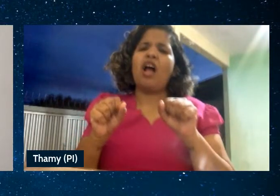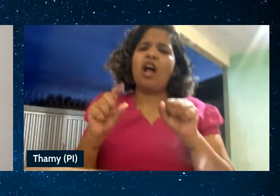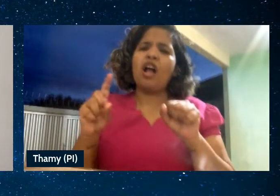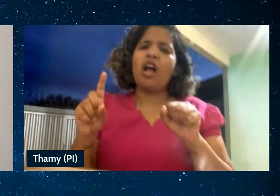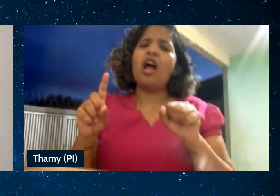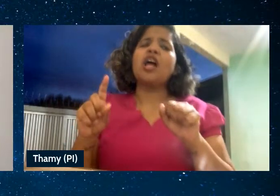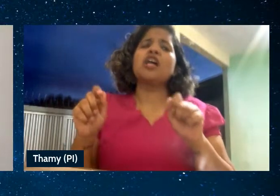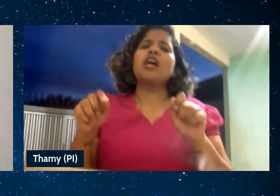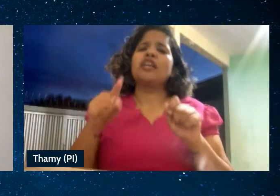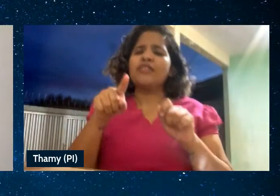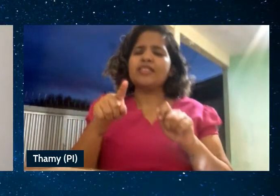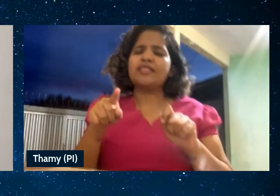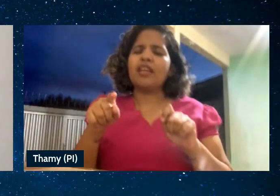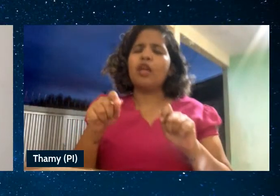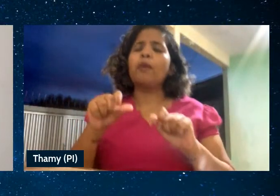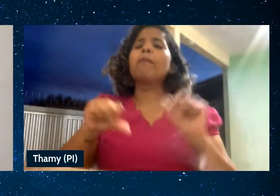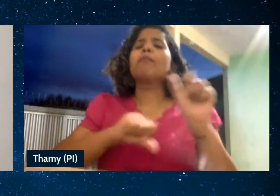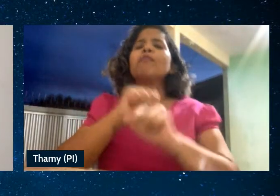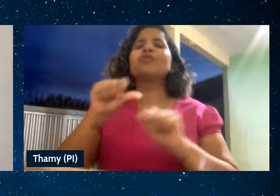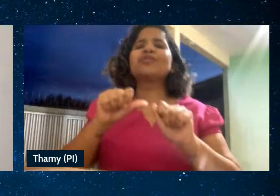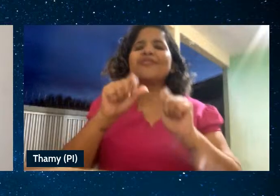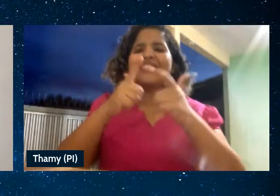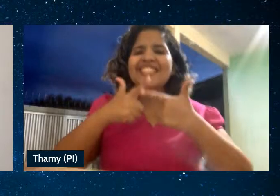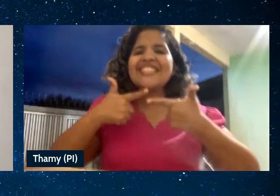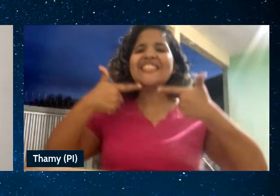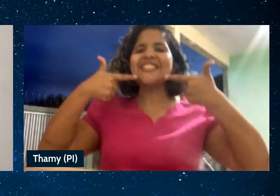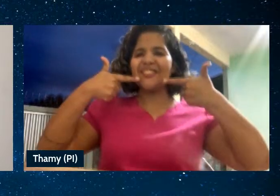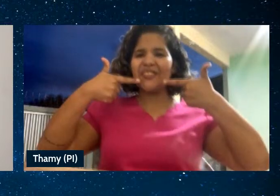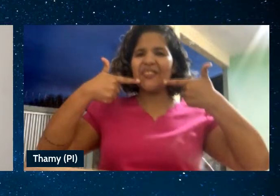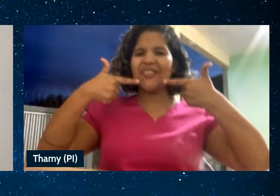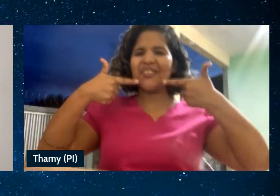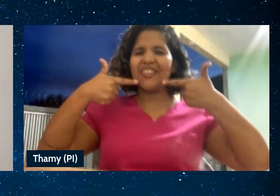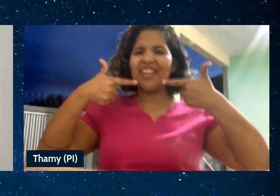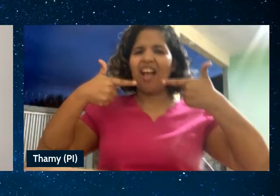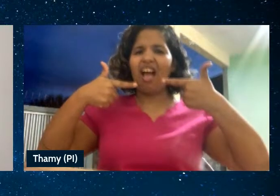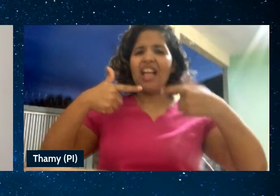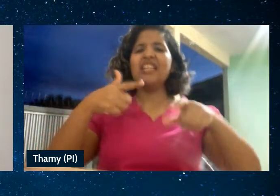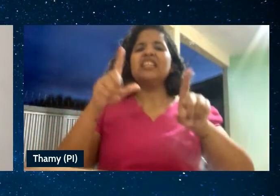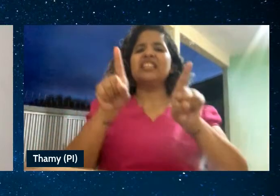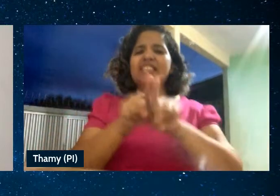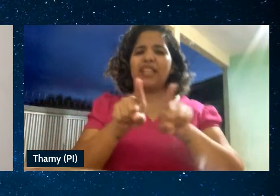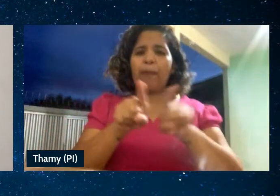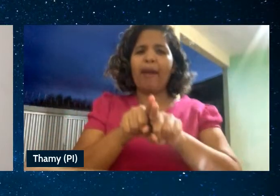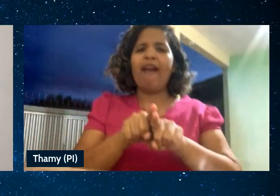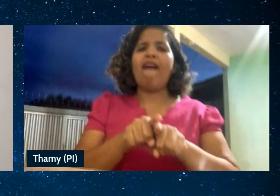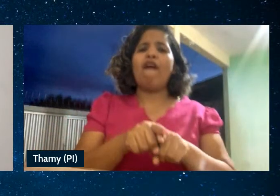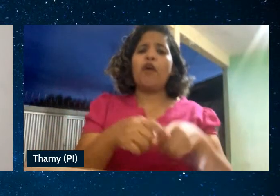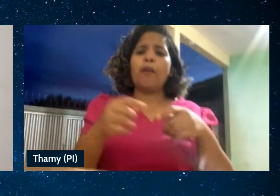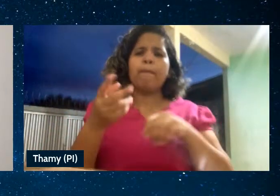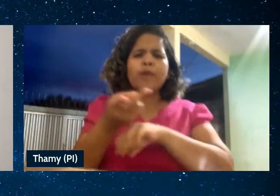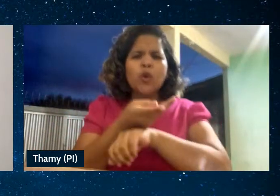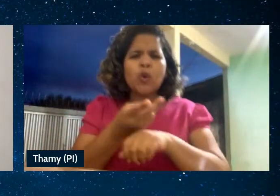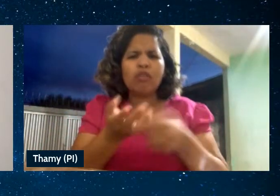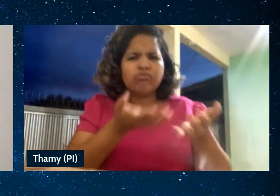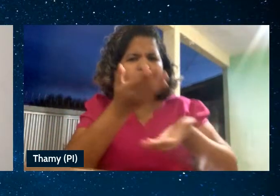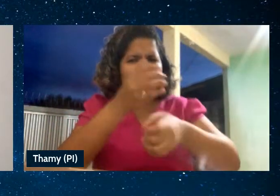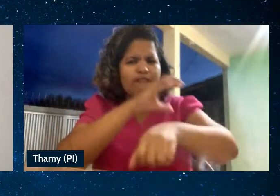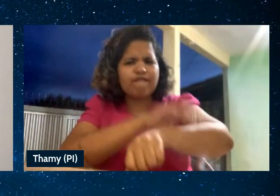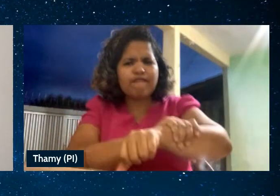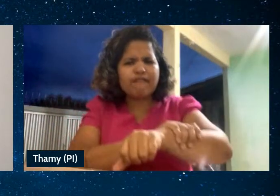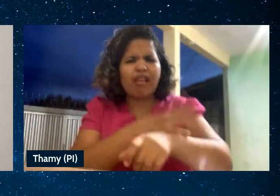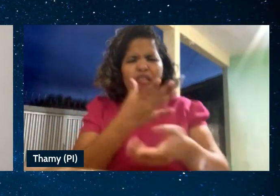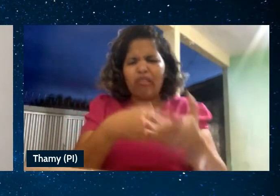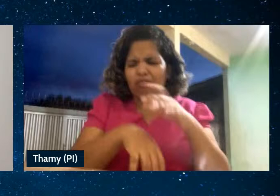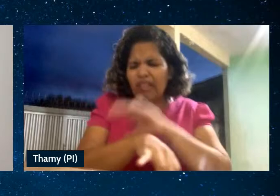reprogramar sorrir mais trata dor física trazendo saúde emocional